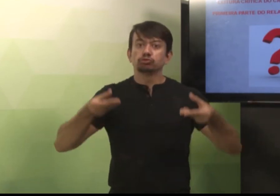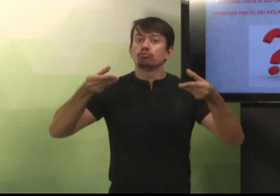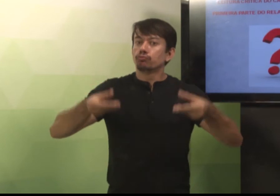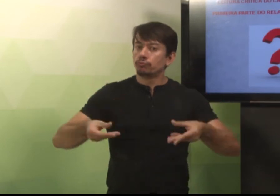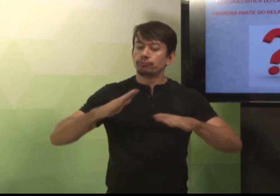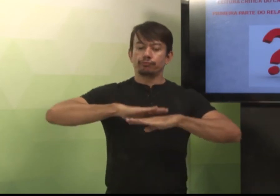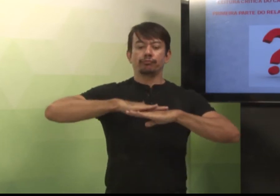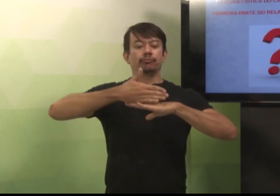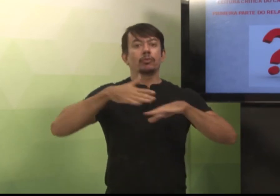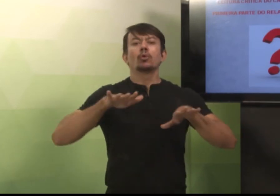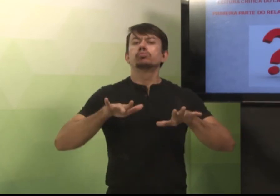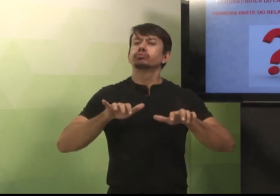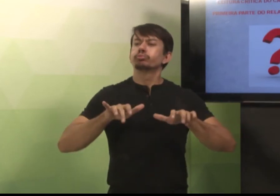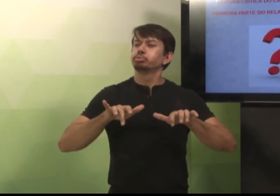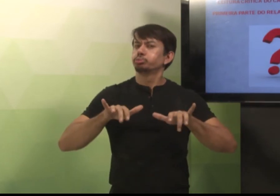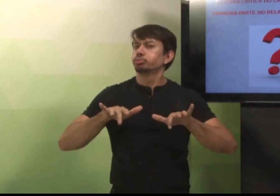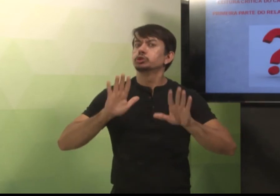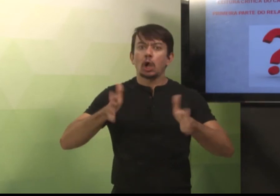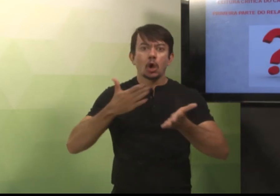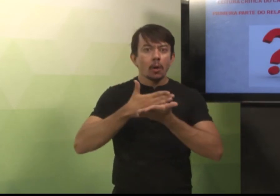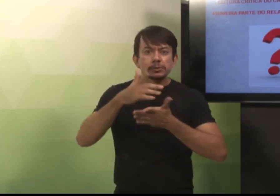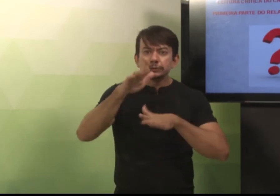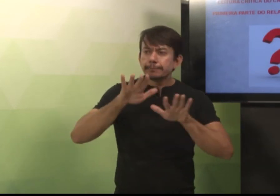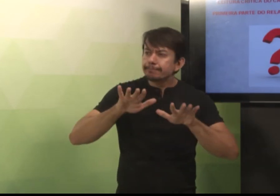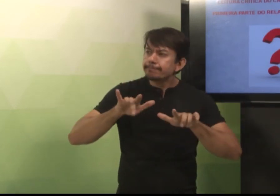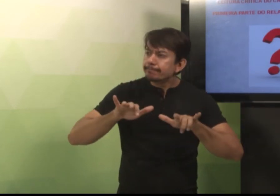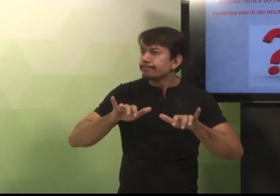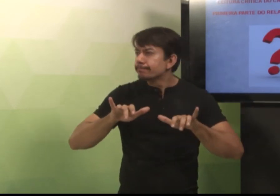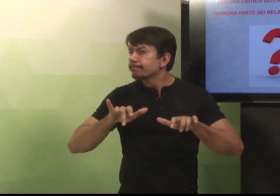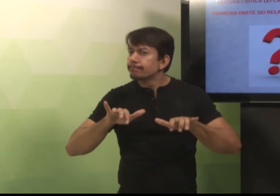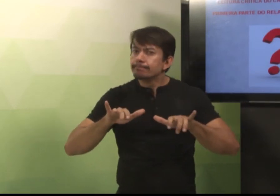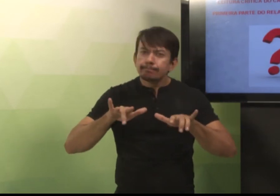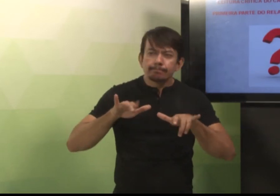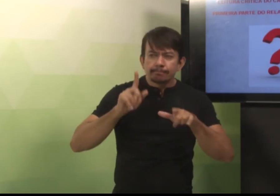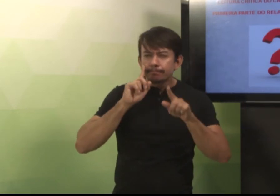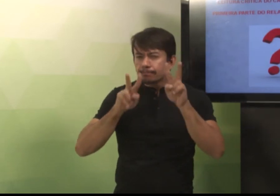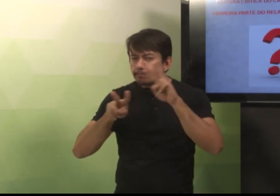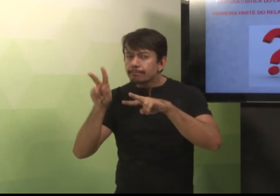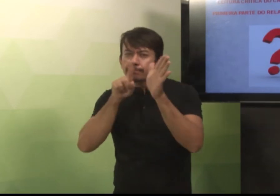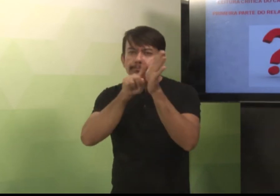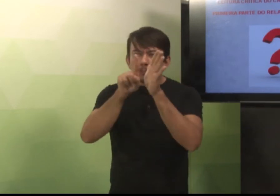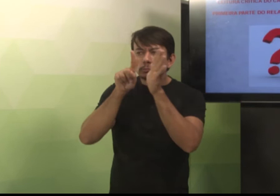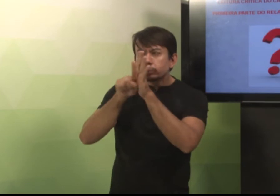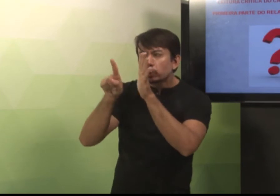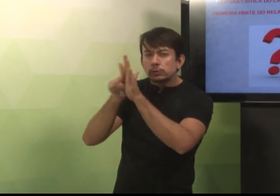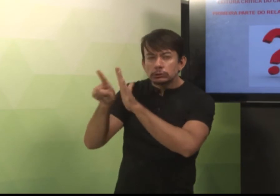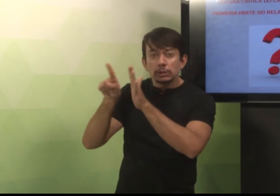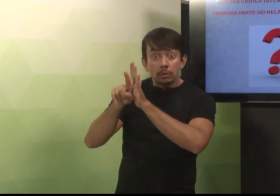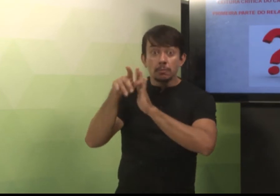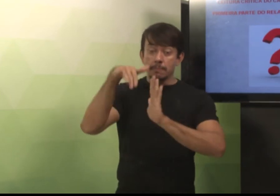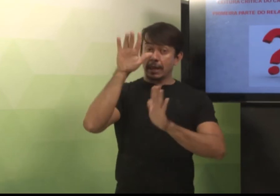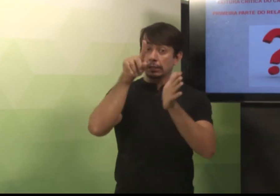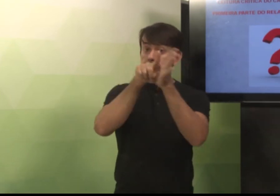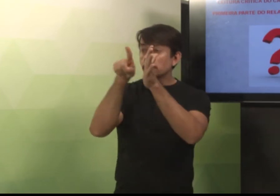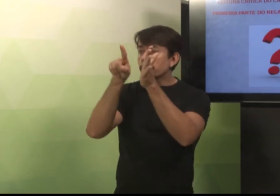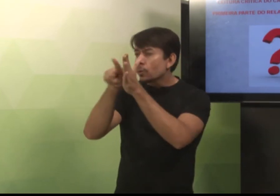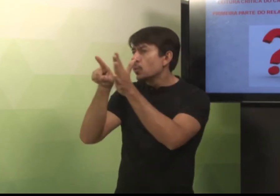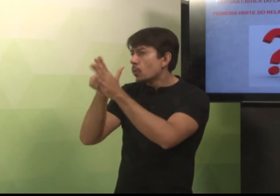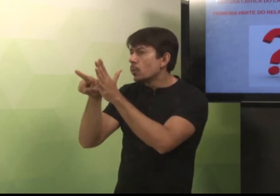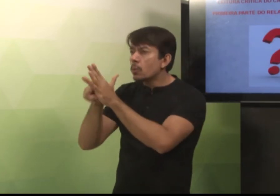Você pode levar o seu computador, o seu notebook, para começar a fazer as escritas ali no momento da observação. Pode